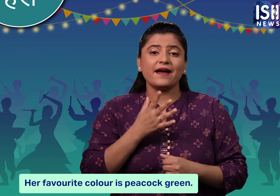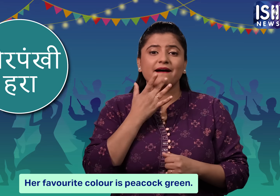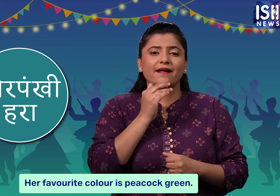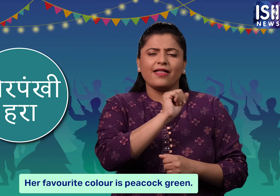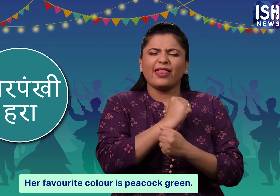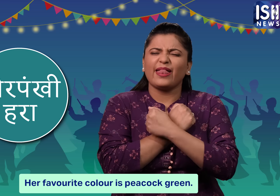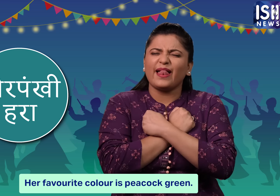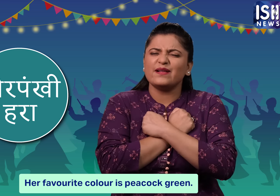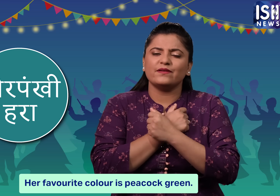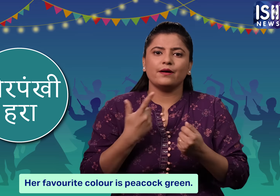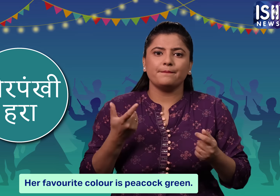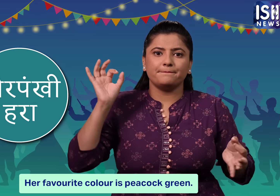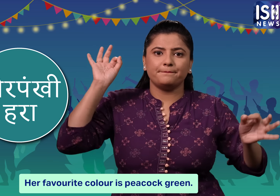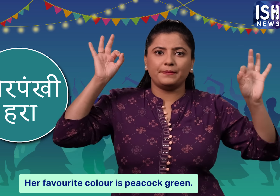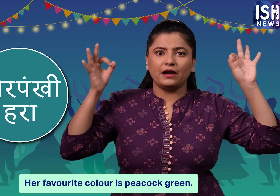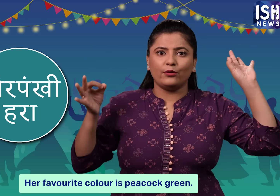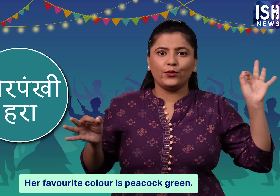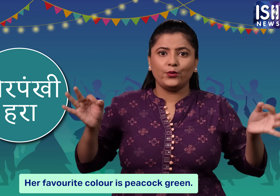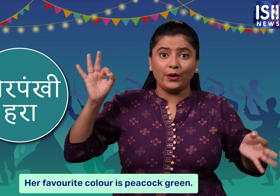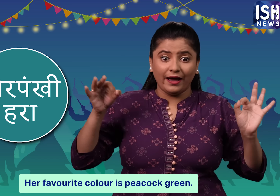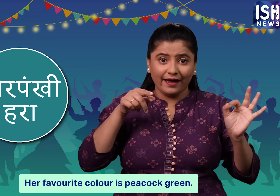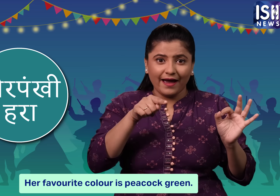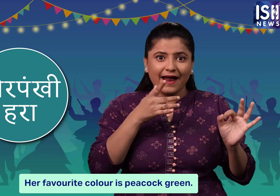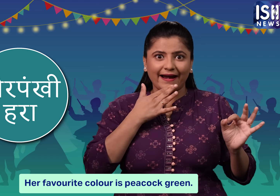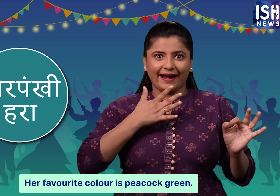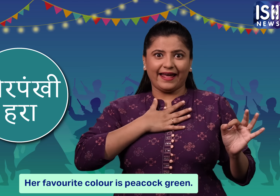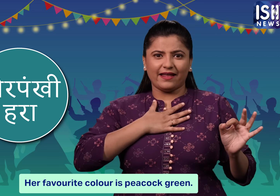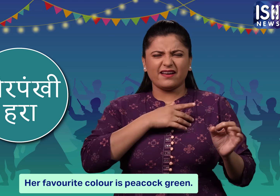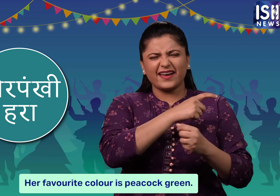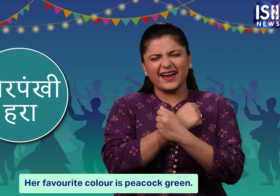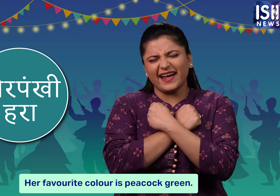उनका पसंदीदा रंग मोरपंखी हरा है।